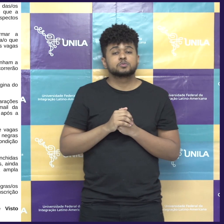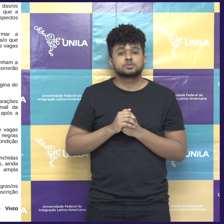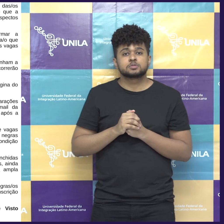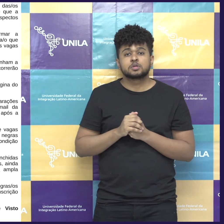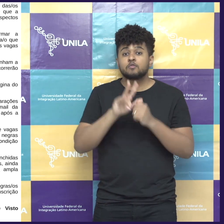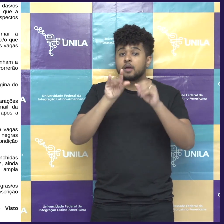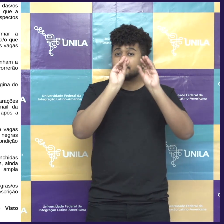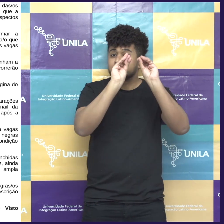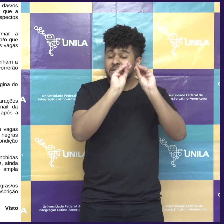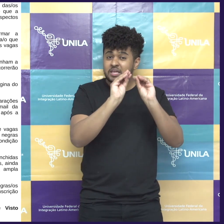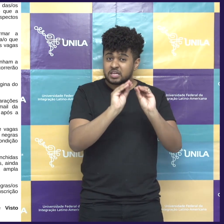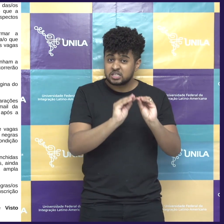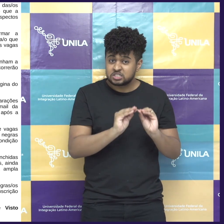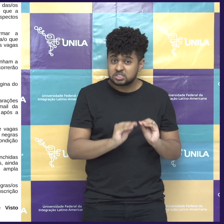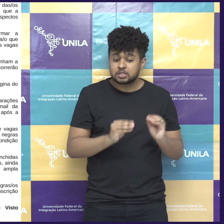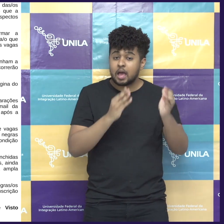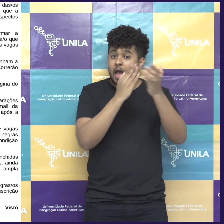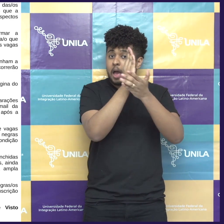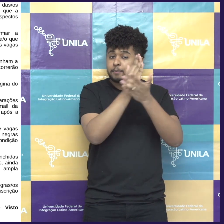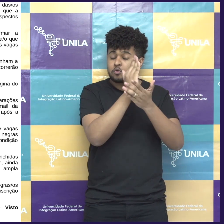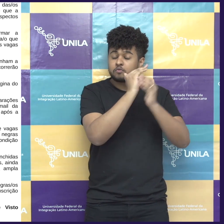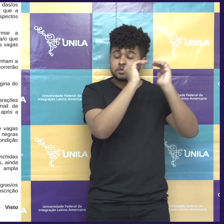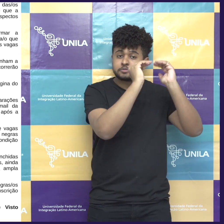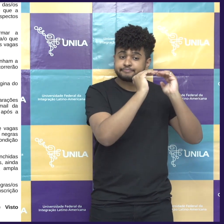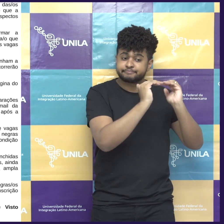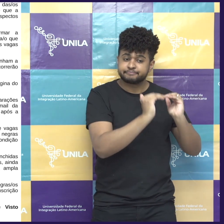serão preenchidas pelos aprovados